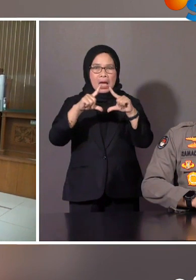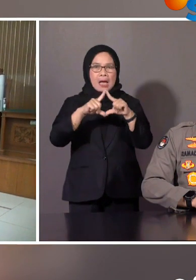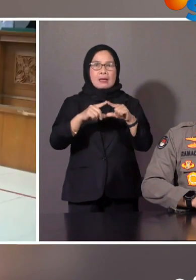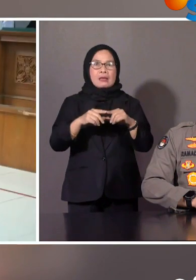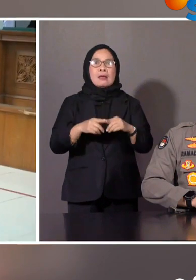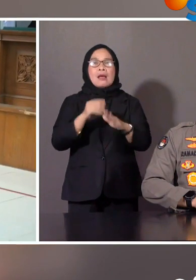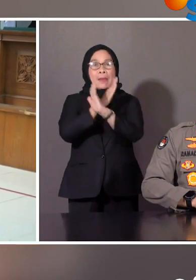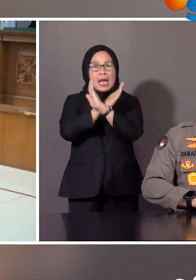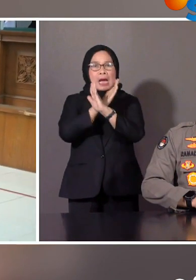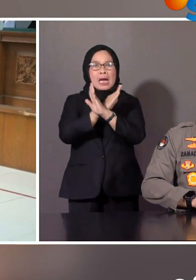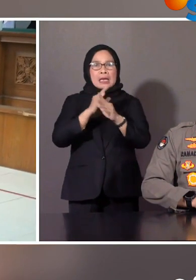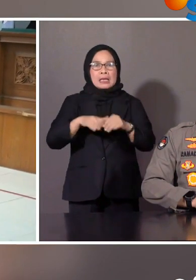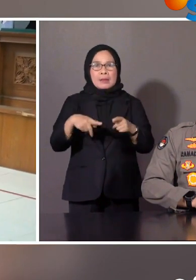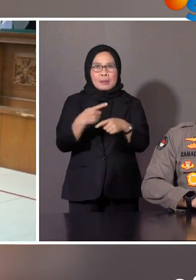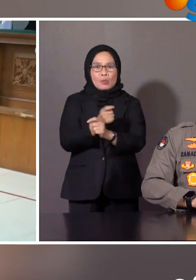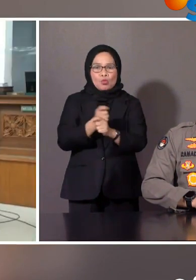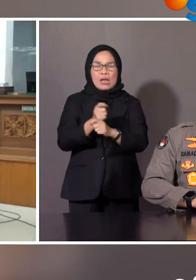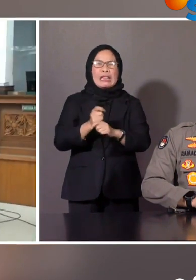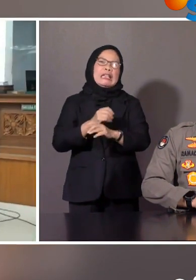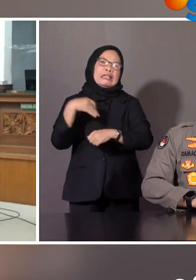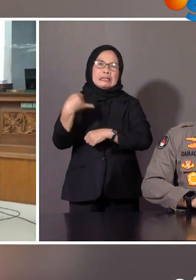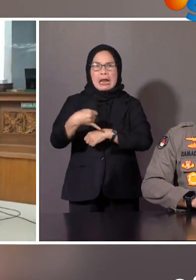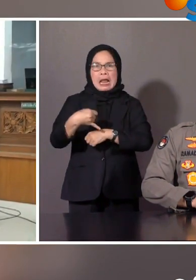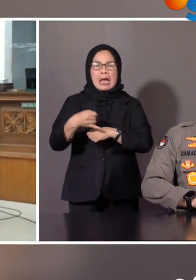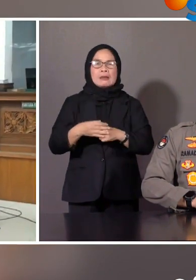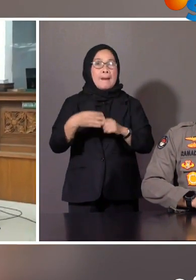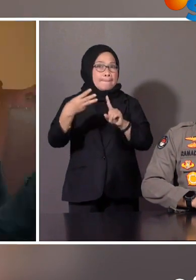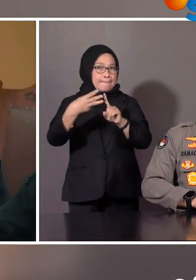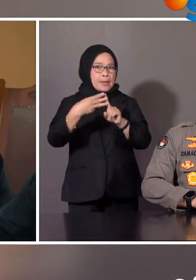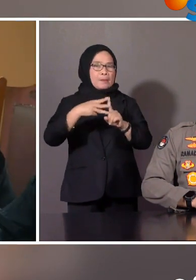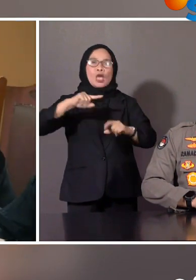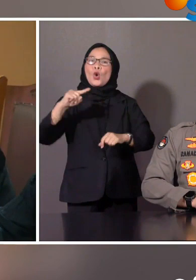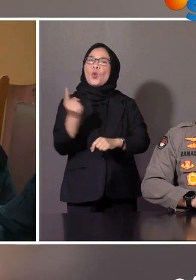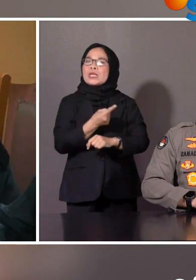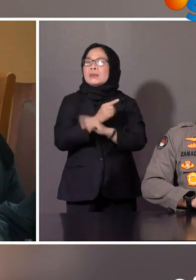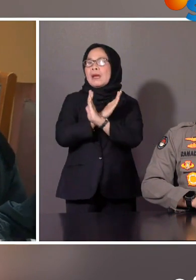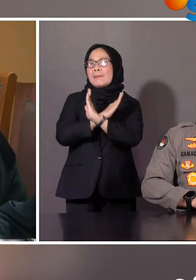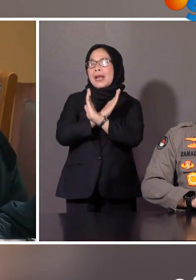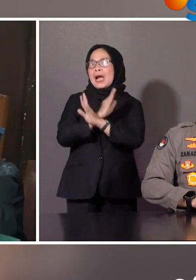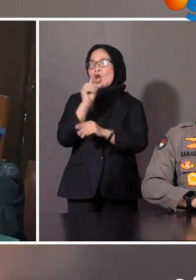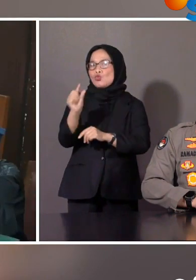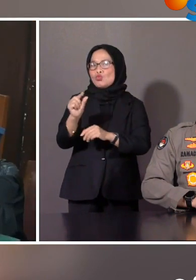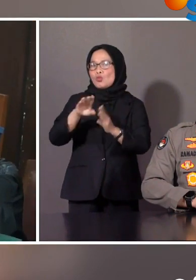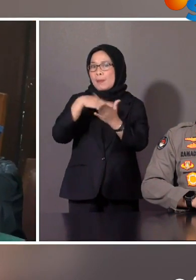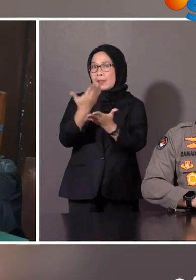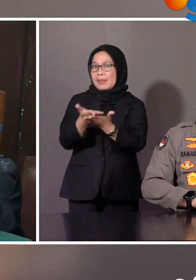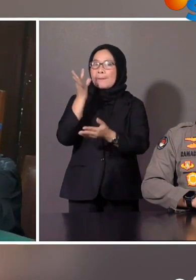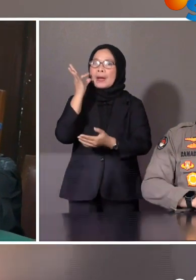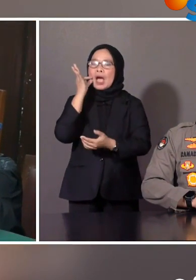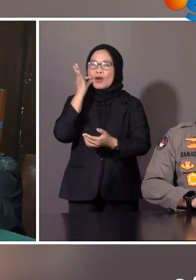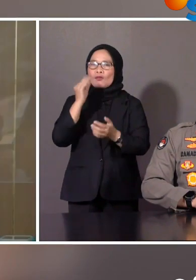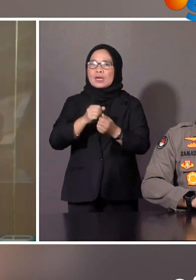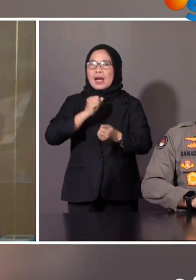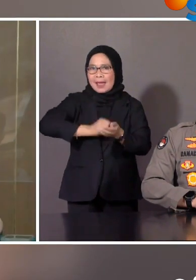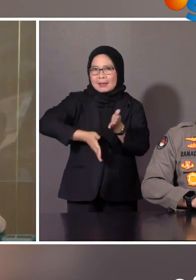pelanggar dinyatakan sebagai perbuatan tercela B kewajiban pelanggar untuk meminta maaf secara